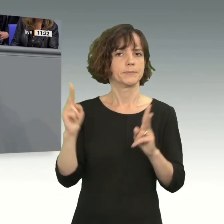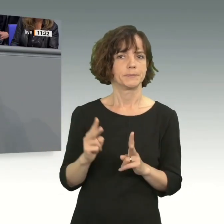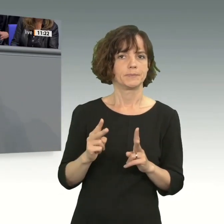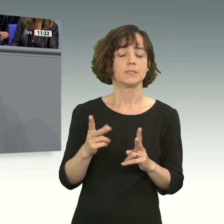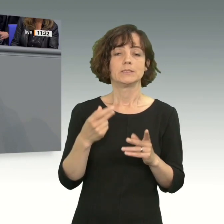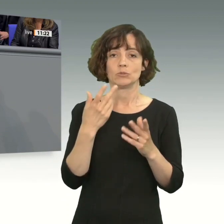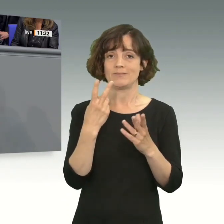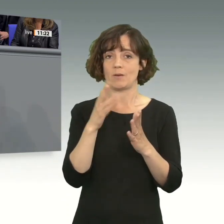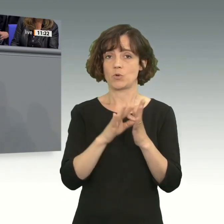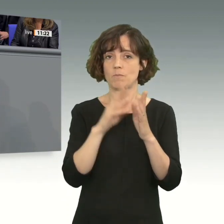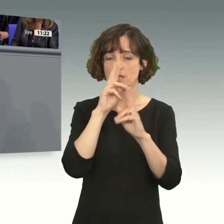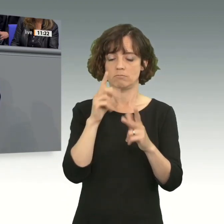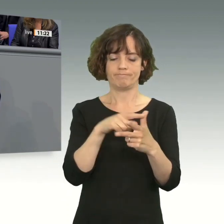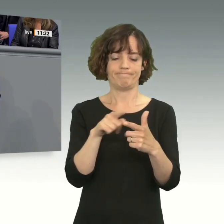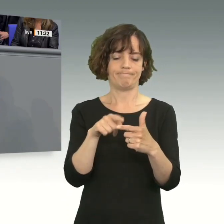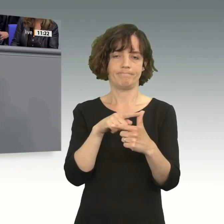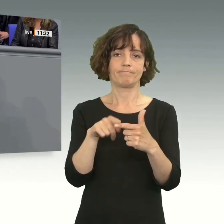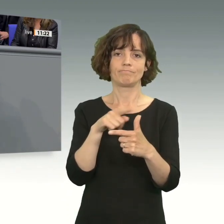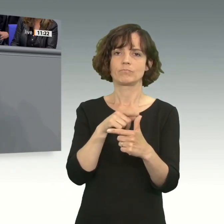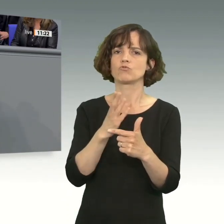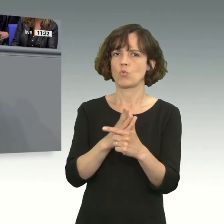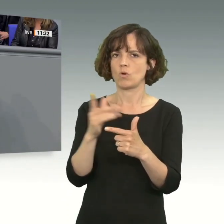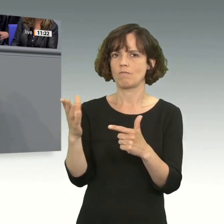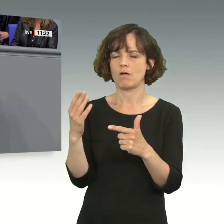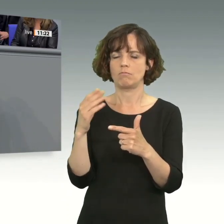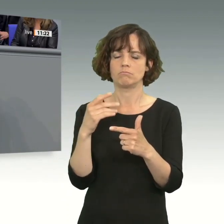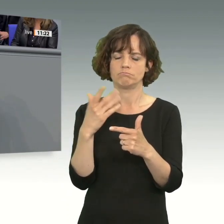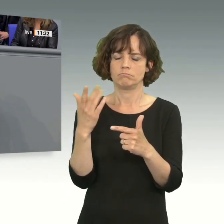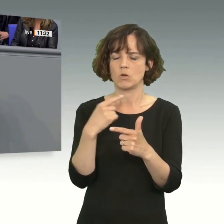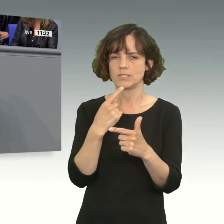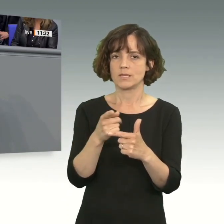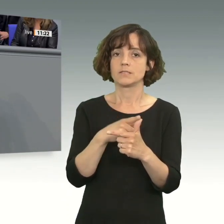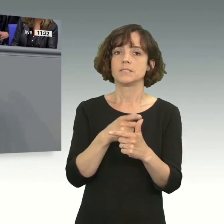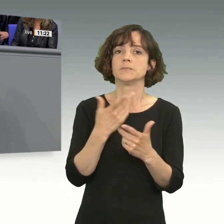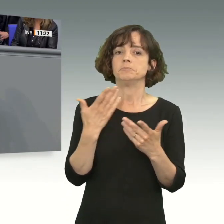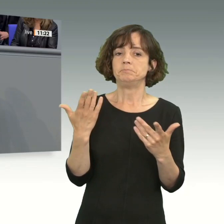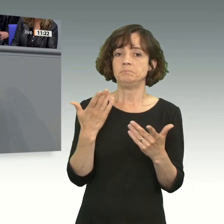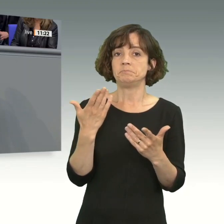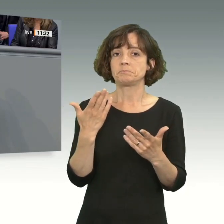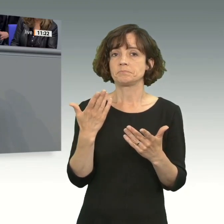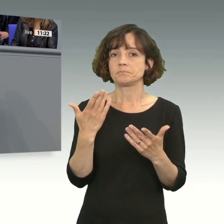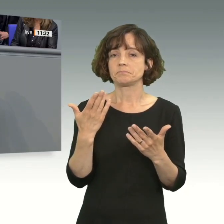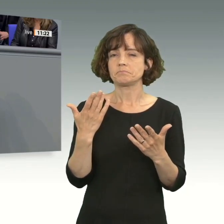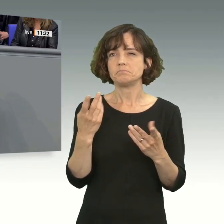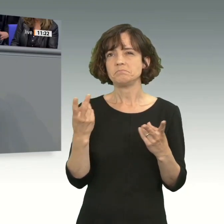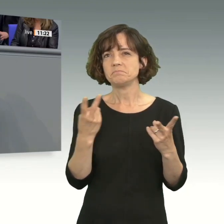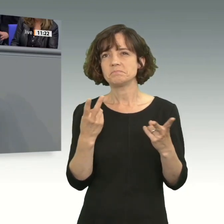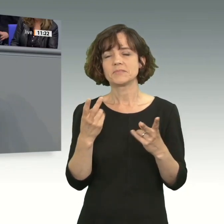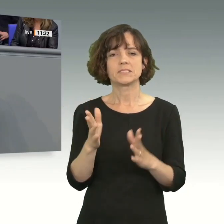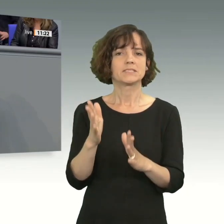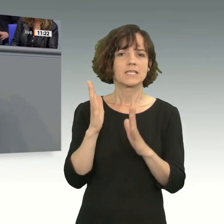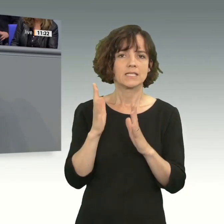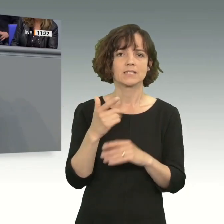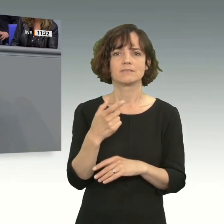beachten, und die sind auch schon angesprochen worden. Es ist nicht mehr so, es vielleicht, wenn überhaupt jemals war, vor 10, 20, 30